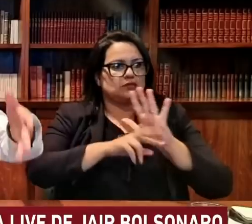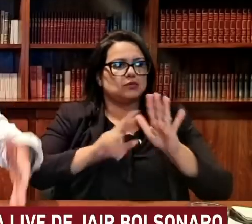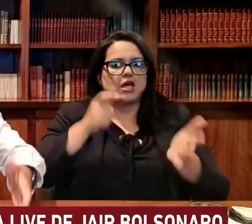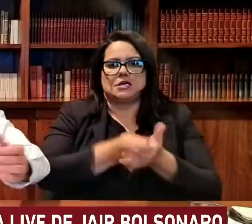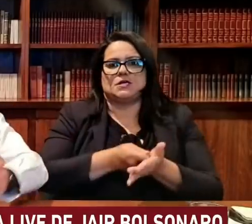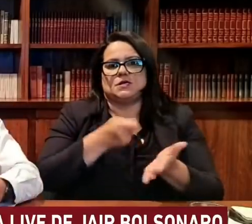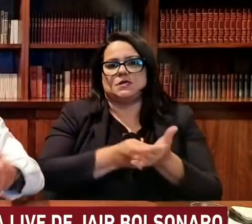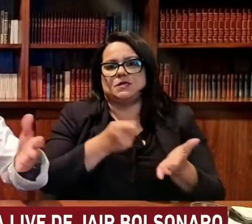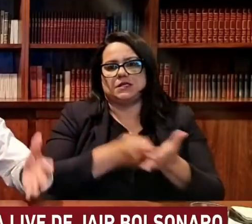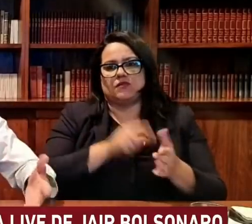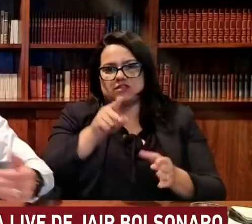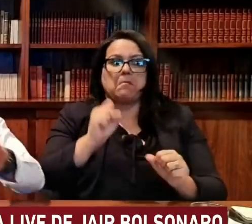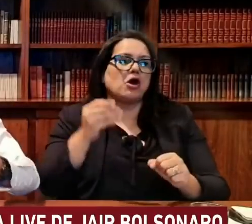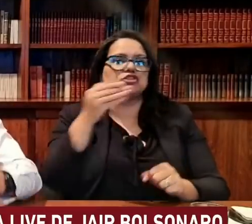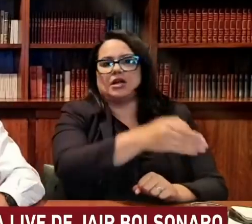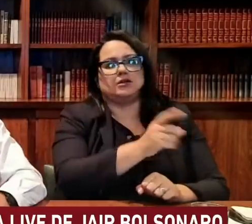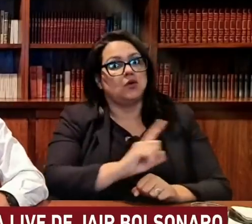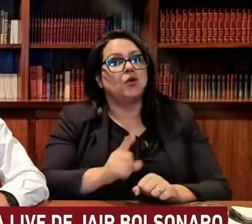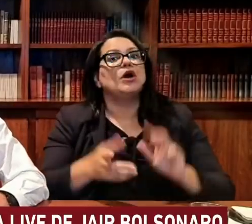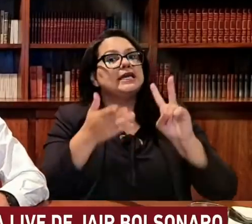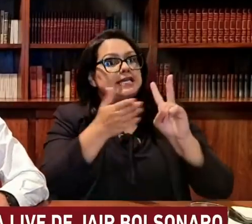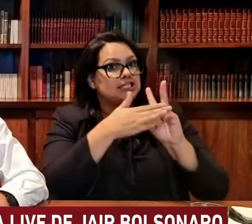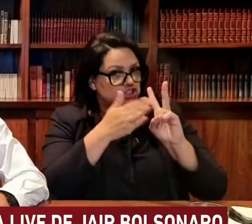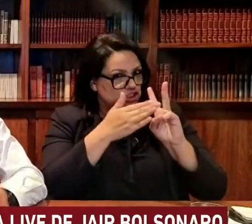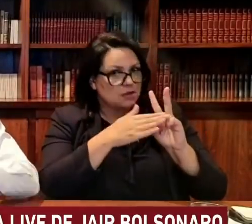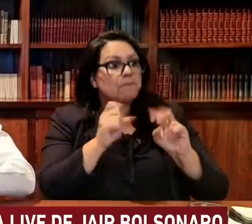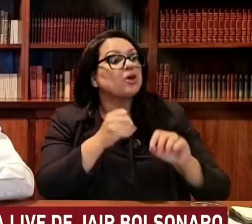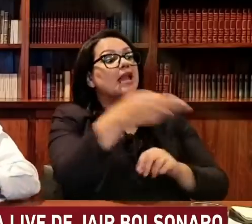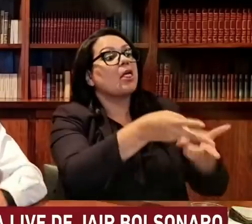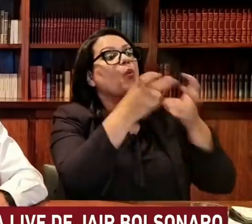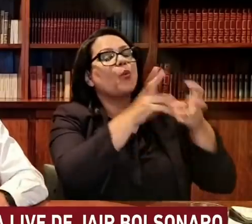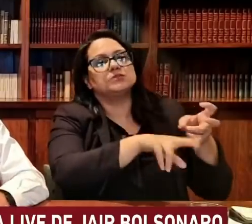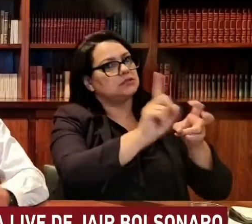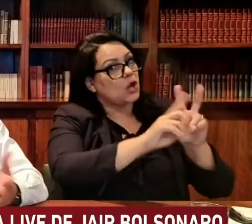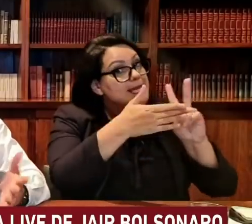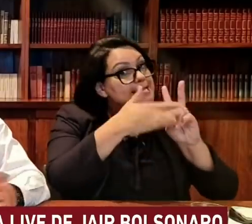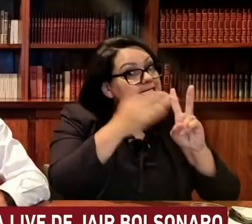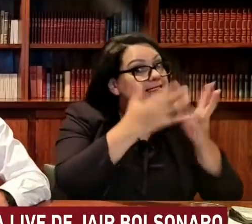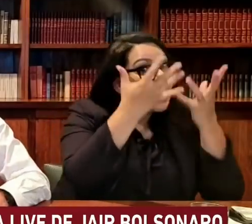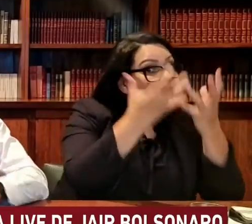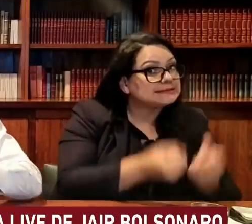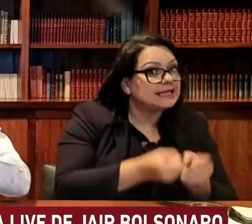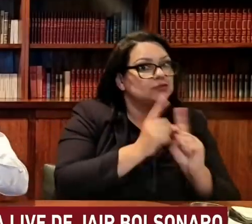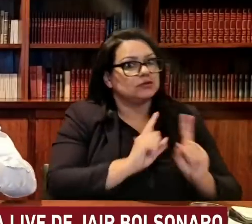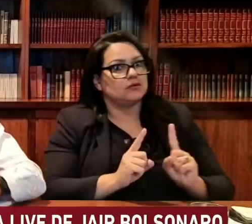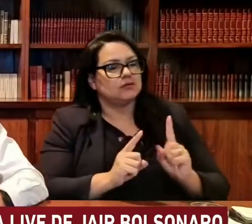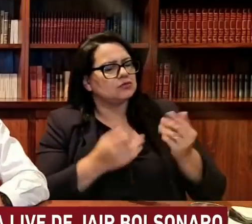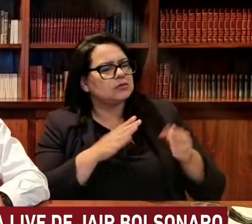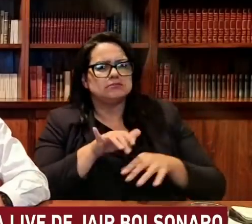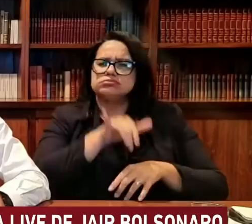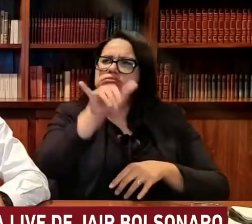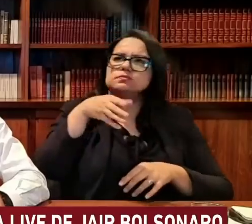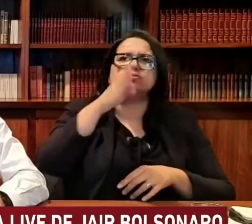pode ir lá agora explorar. Os indígenas têm que dar o sinal verde para você explorar. E grande parte dos indígenas, que eu tenho conversado nas minhas viagens,